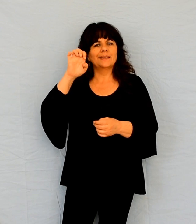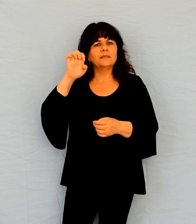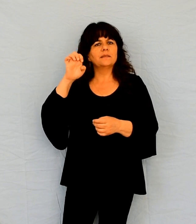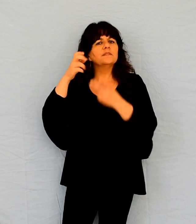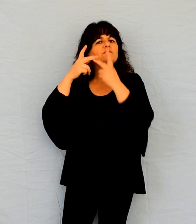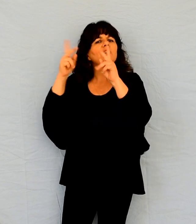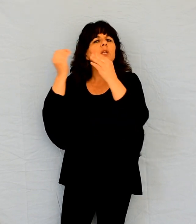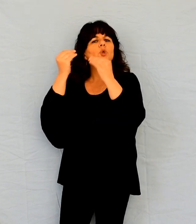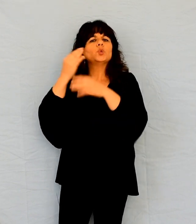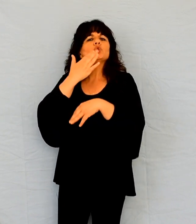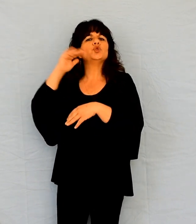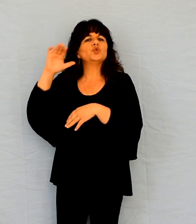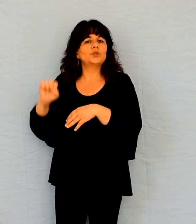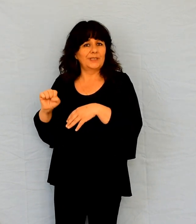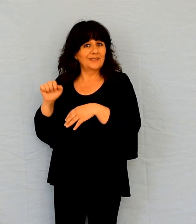Il attendait le règne de Dieu.